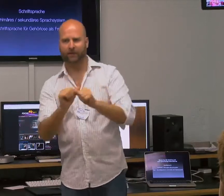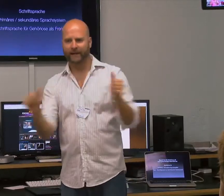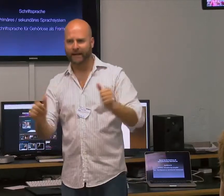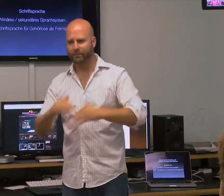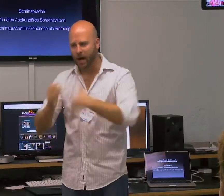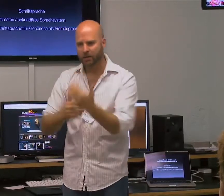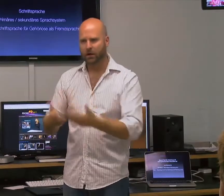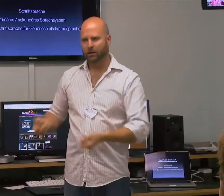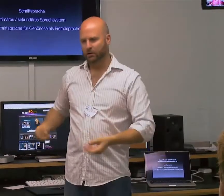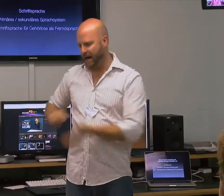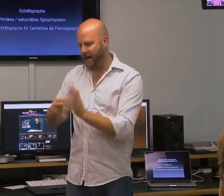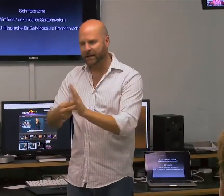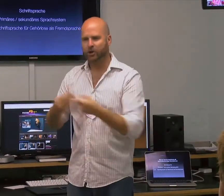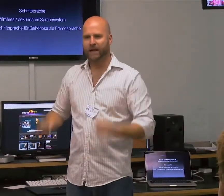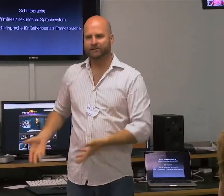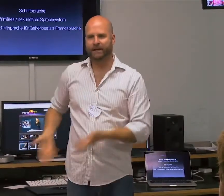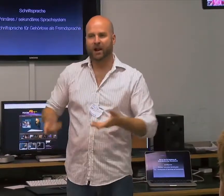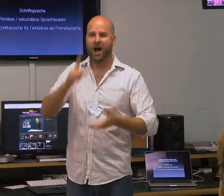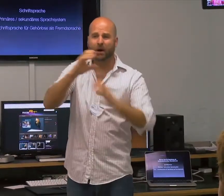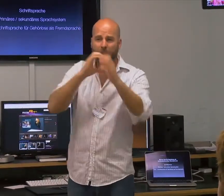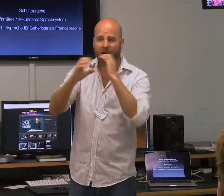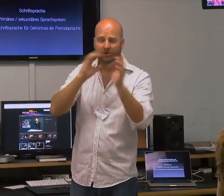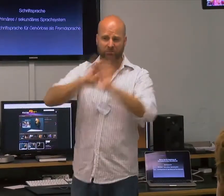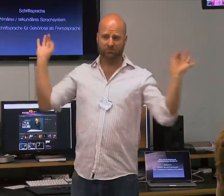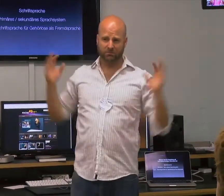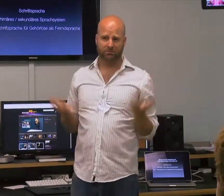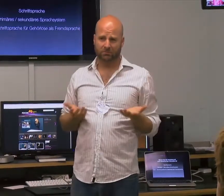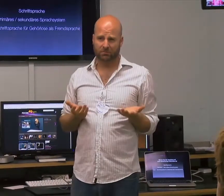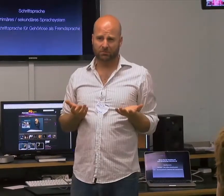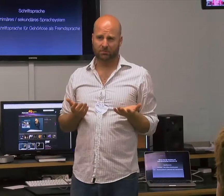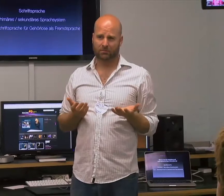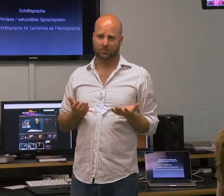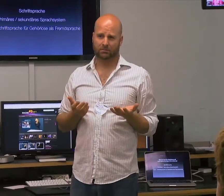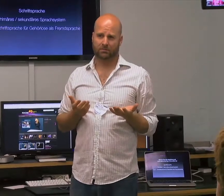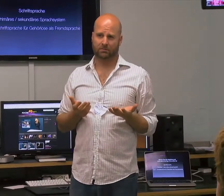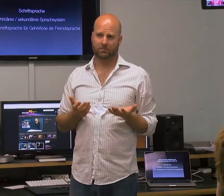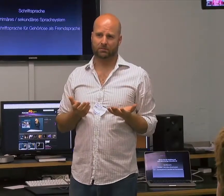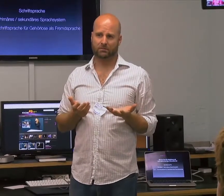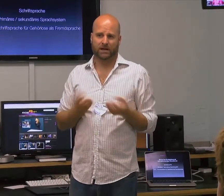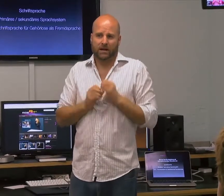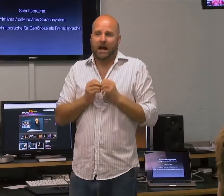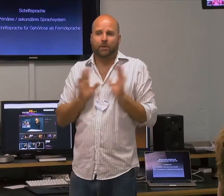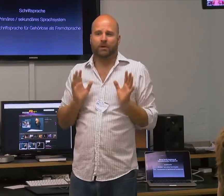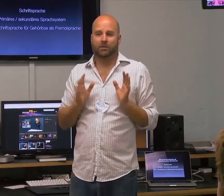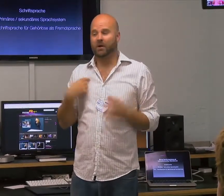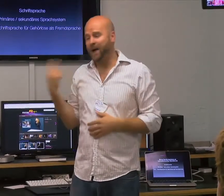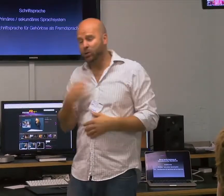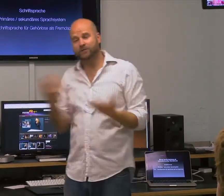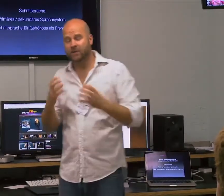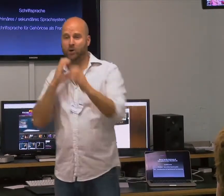automatisch irgendetwas und Hilfe, wie man damit umgehen kann, zum Beispiel technische Hilfsmittel, aber für die Kommunikation. Und